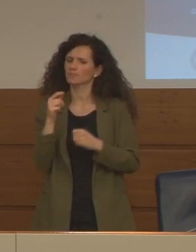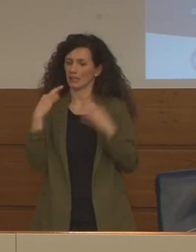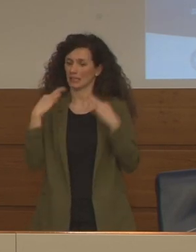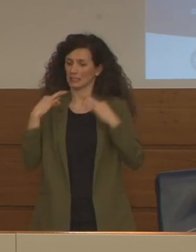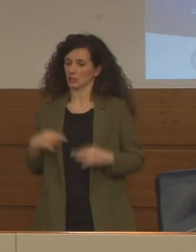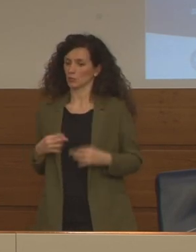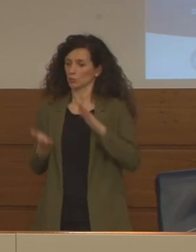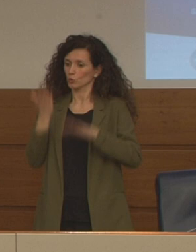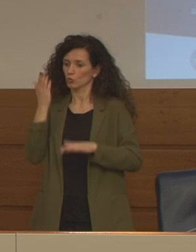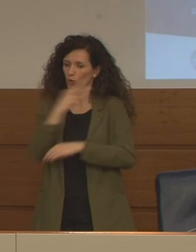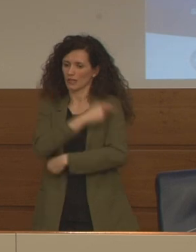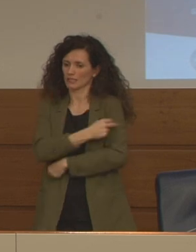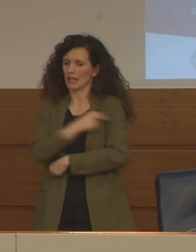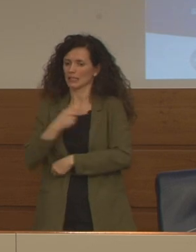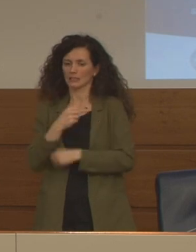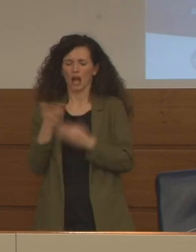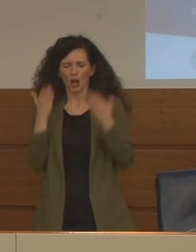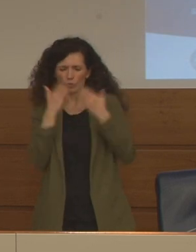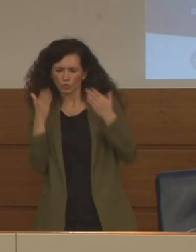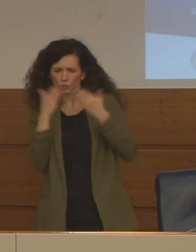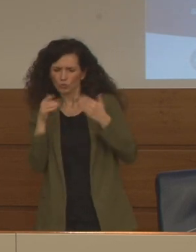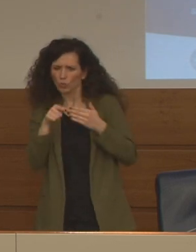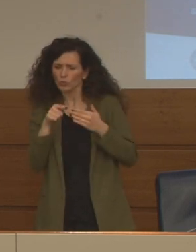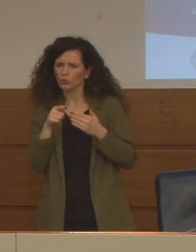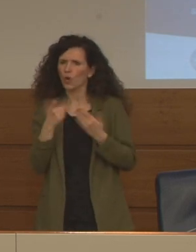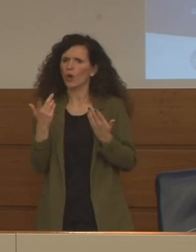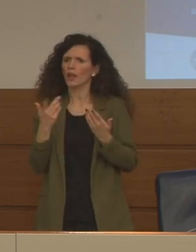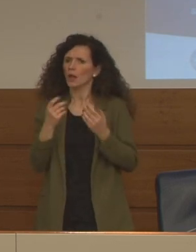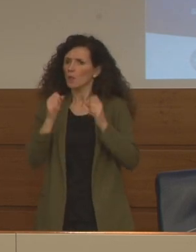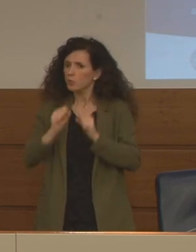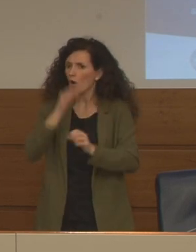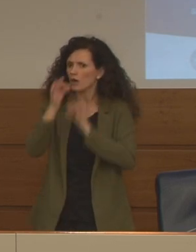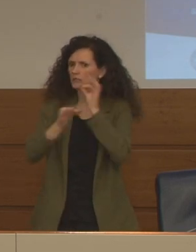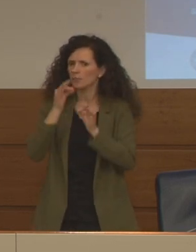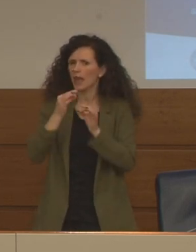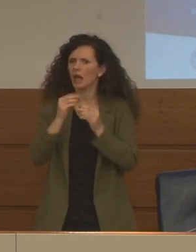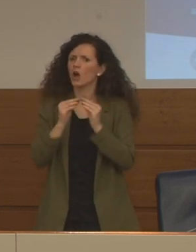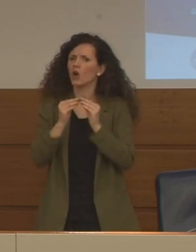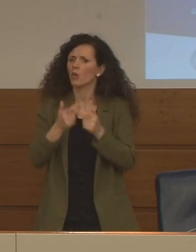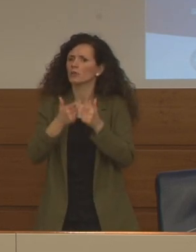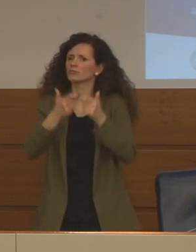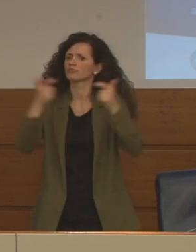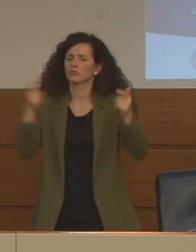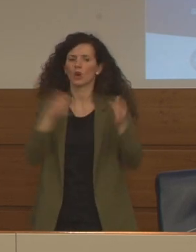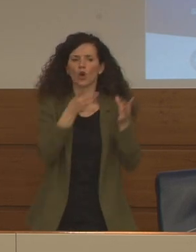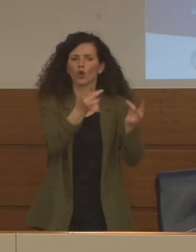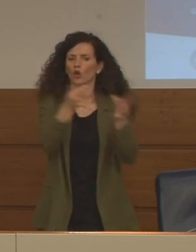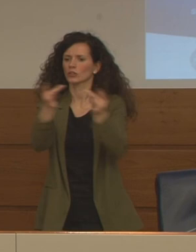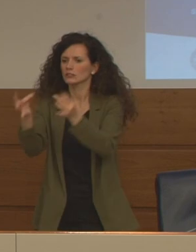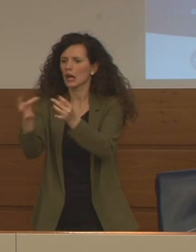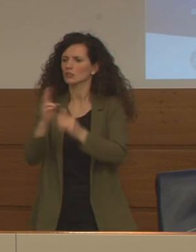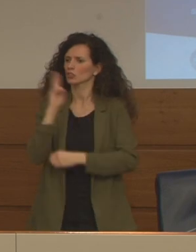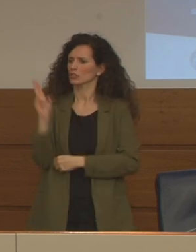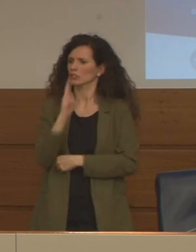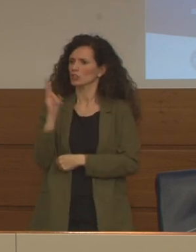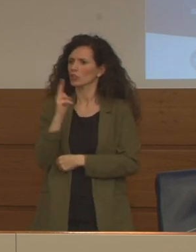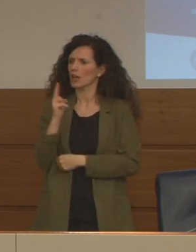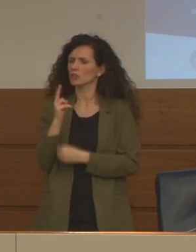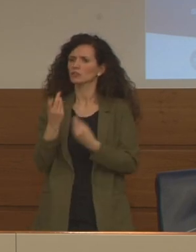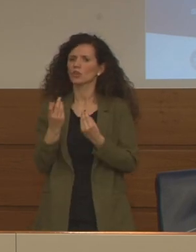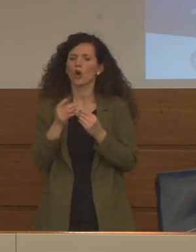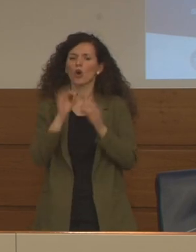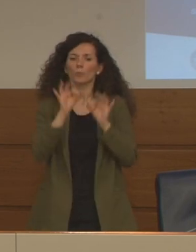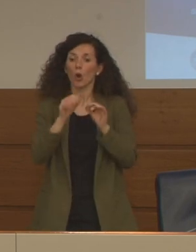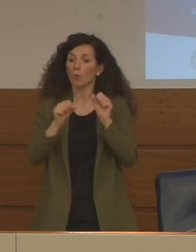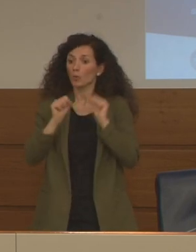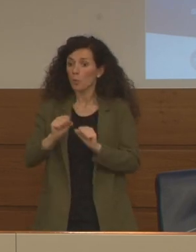esse si spiega questo incremento vertiginoso di contagi anche di decessi semplicemente con la vicinanza dal focolaio